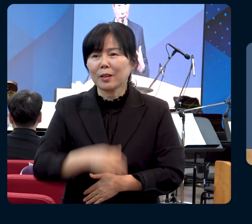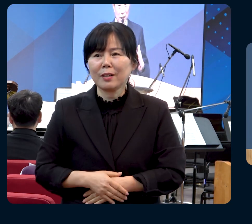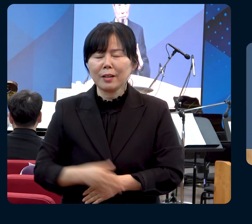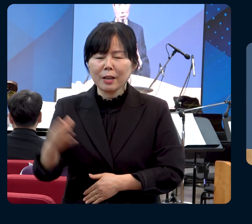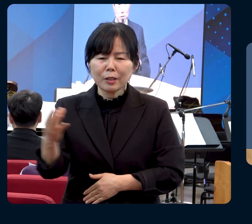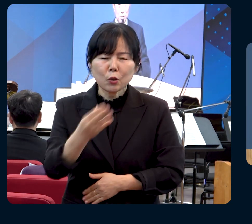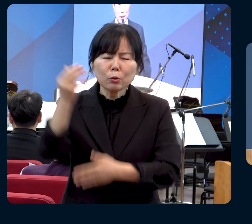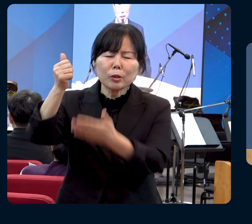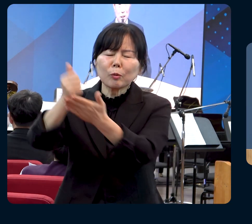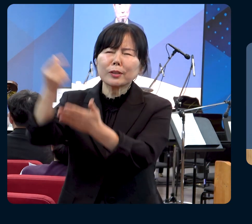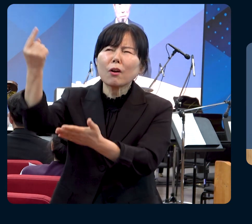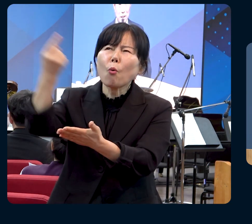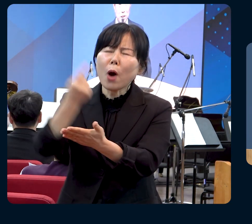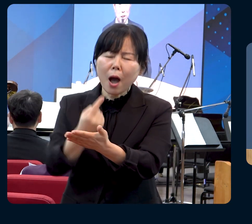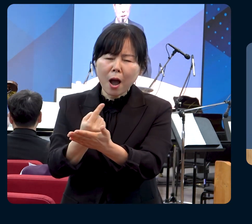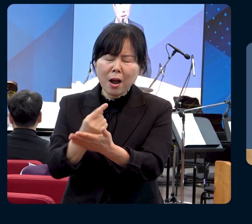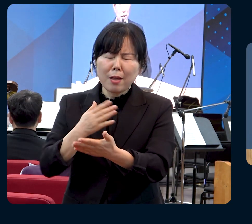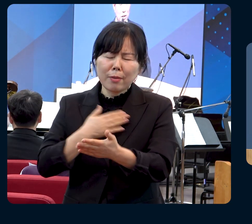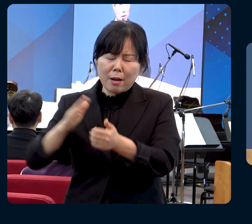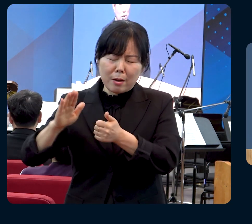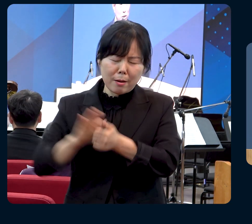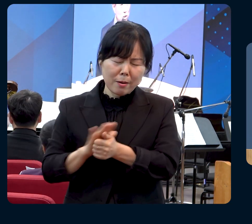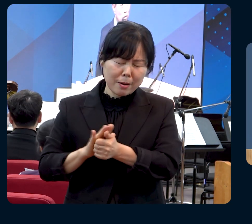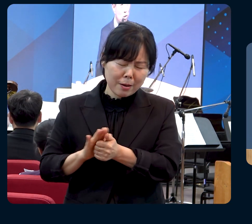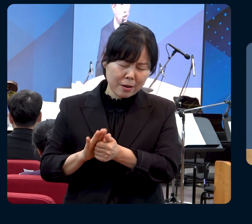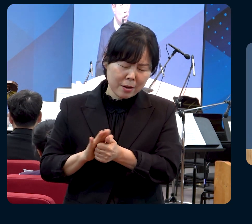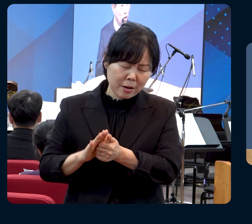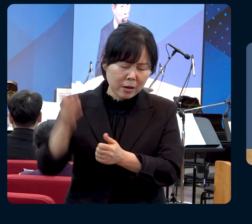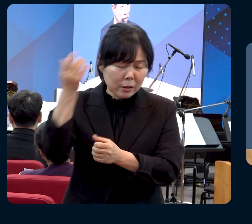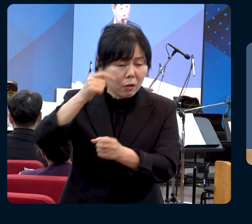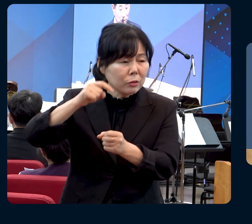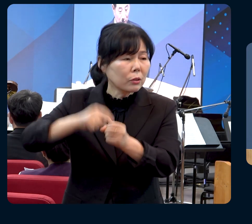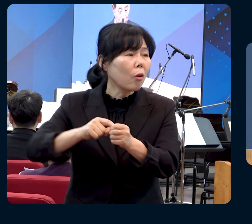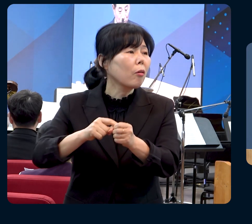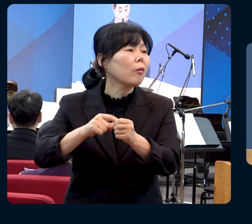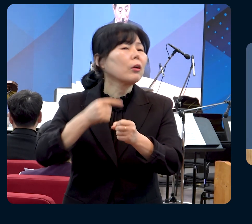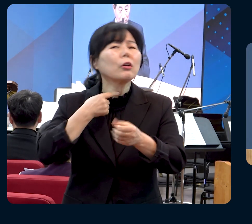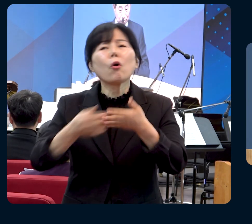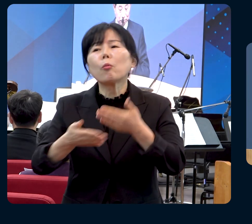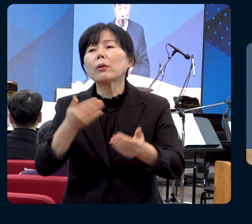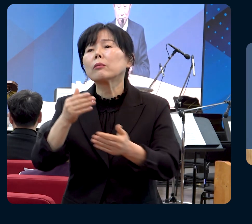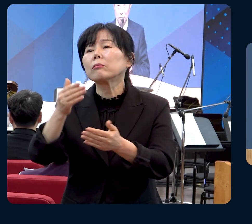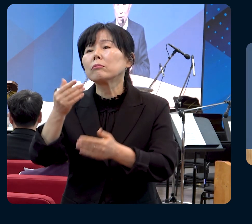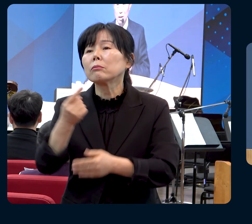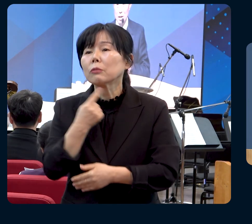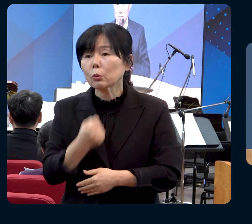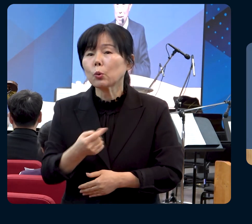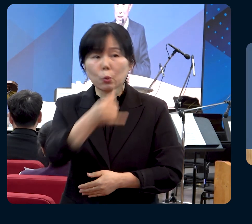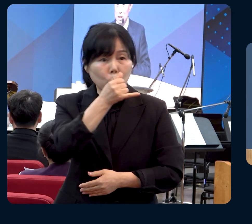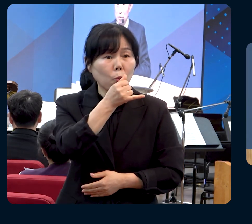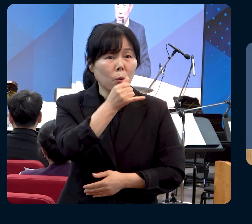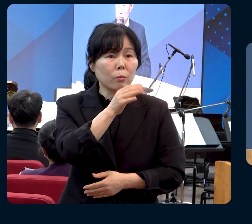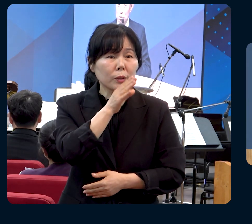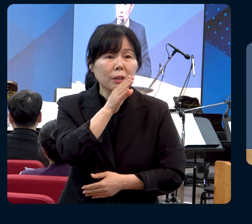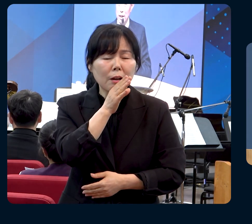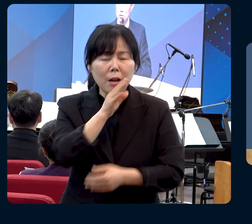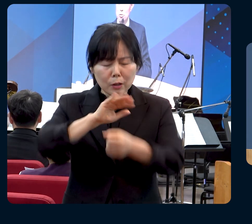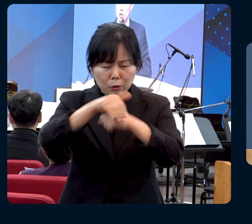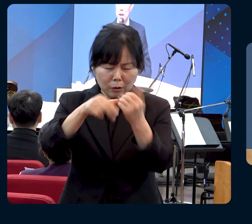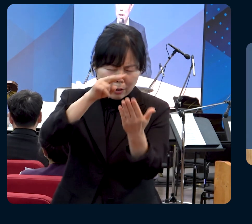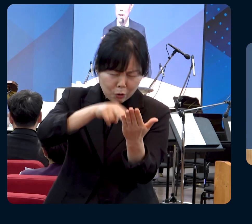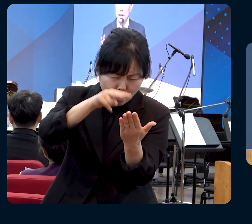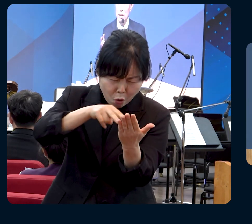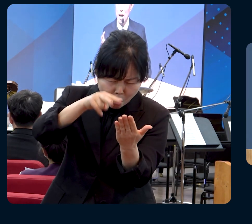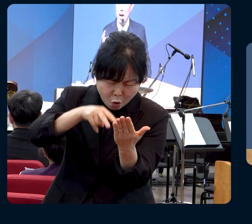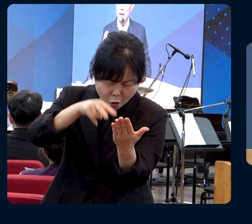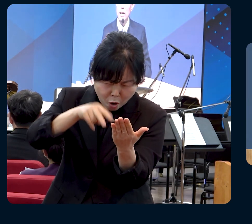성령이 나에게 임하셔서 나를 깊이 만지시는 어떤 영적인 경험을 했던 때도 있고요. 말씀 한 구절 한